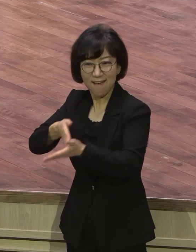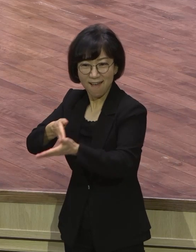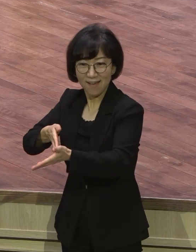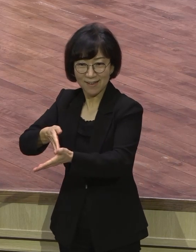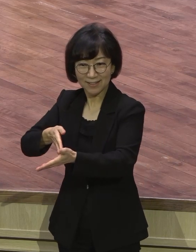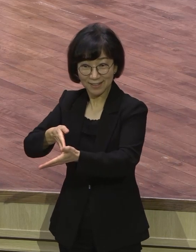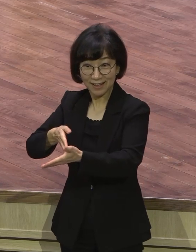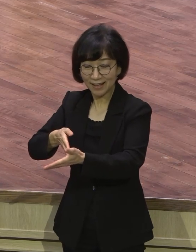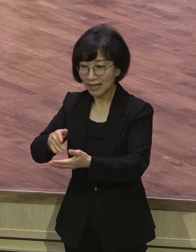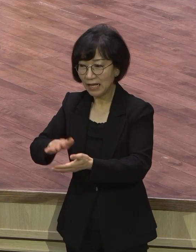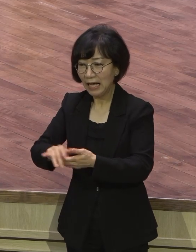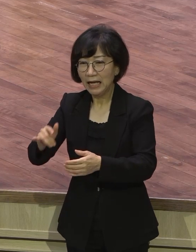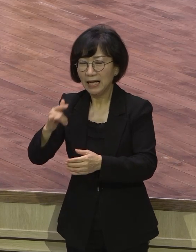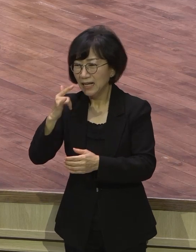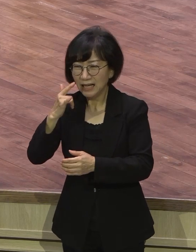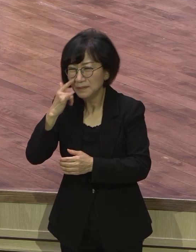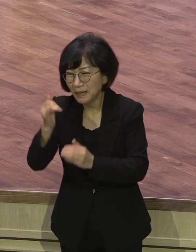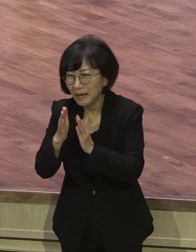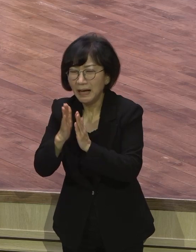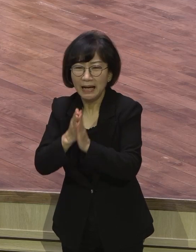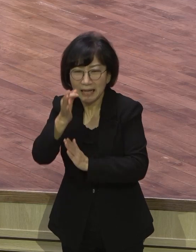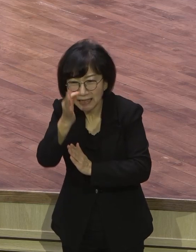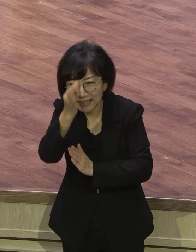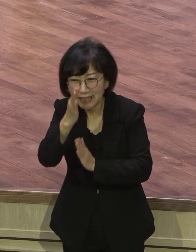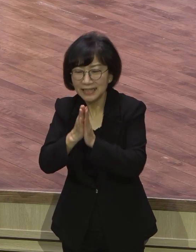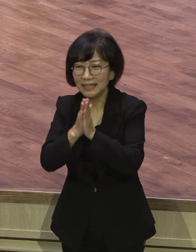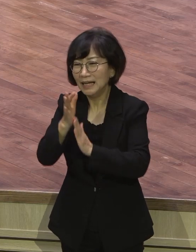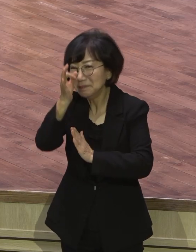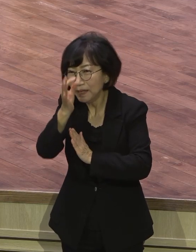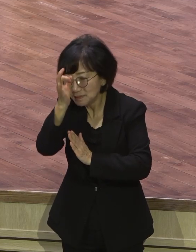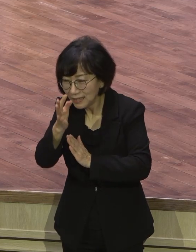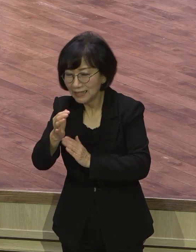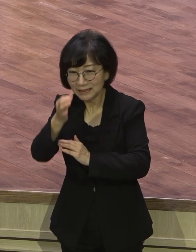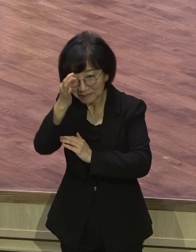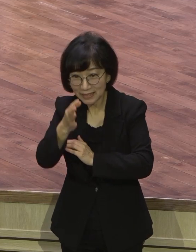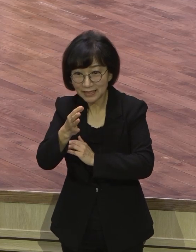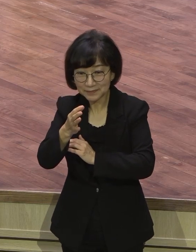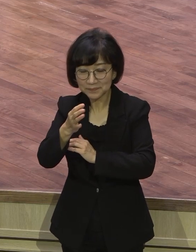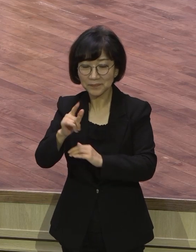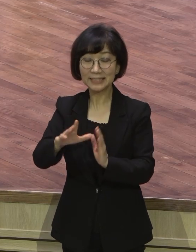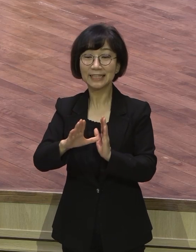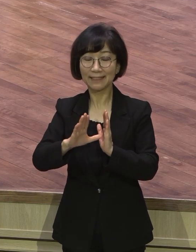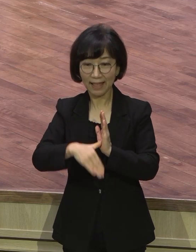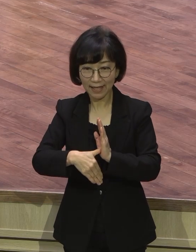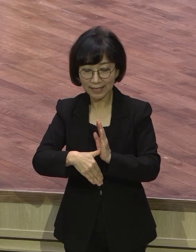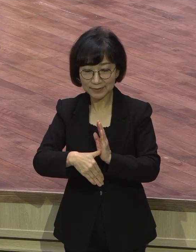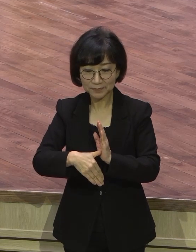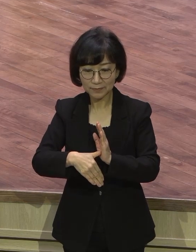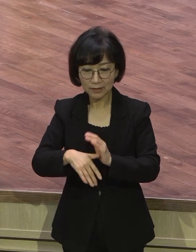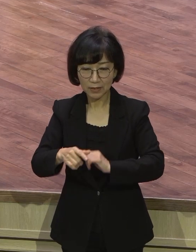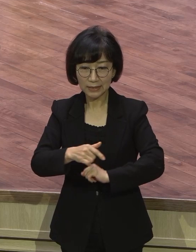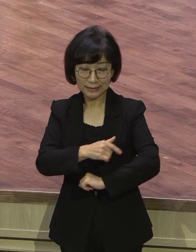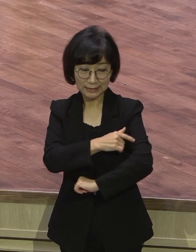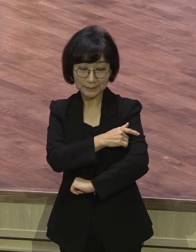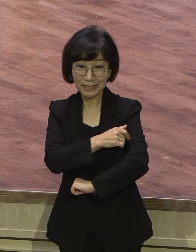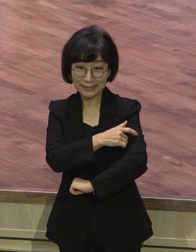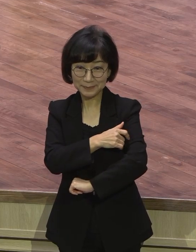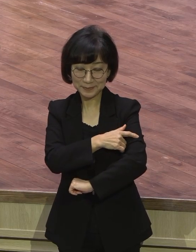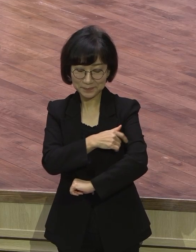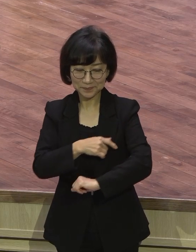부모들이 어떻게 죄송합니다. 사과를 하고 난리란 말이에요. 그때 이재유주사 이발했어요.